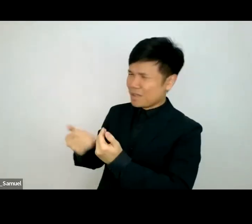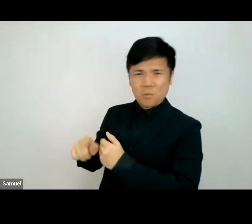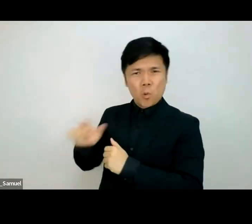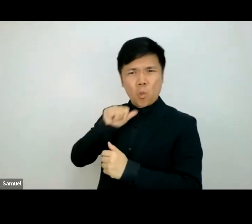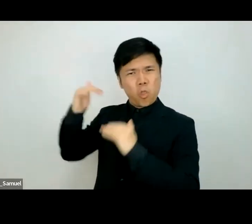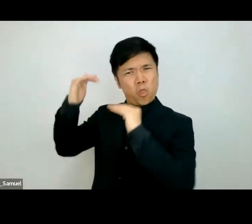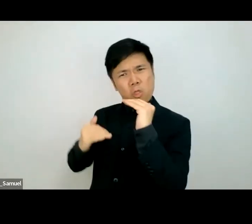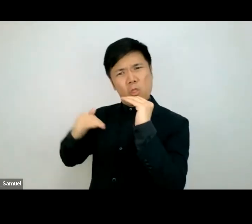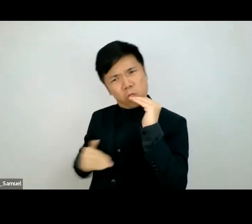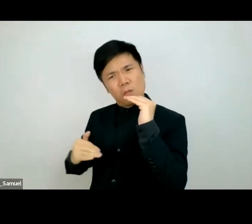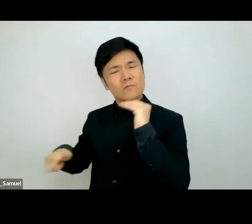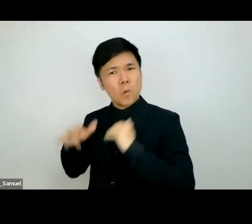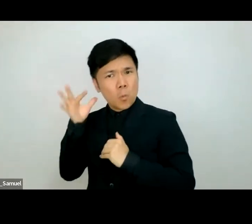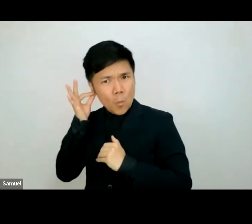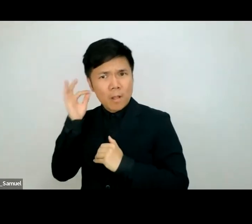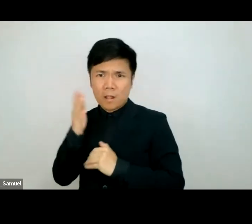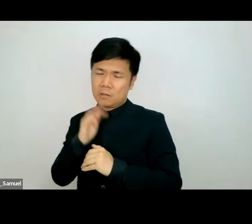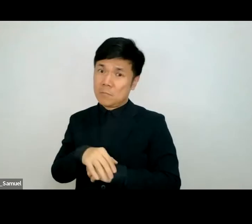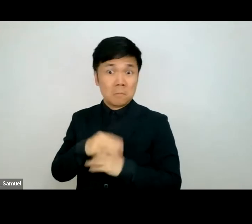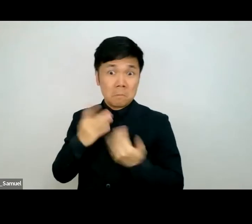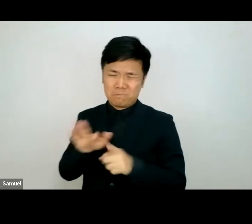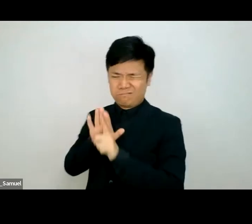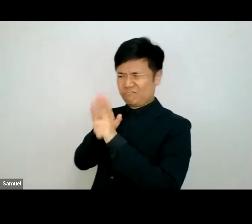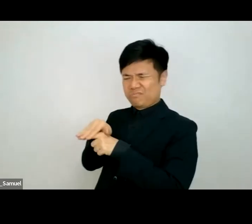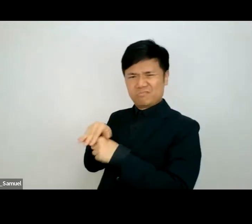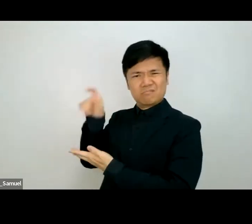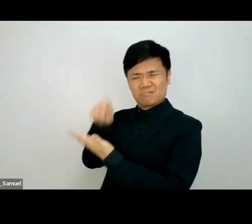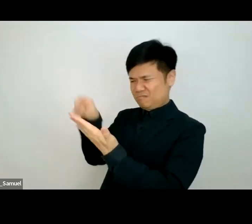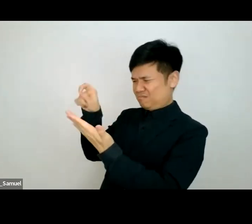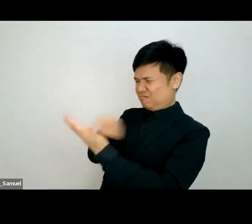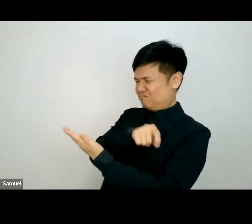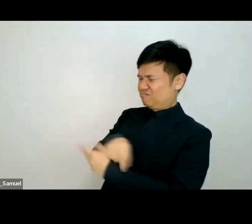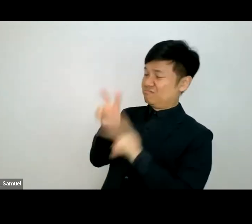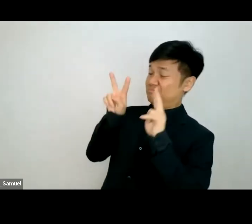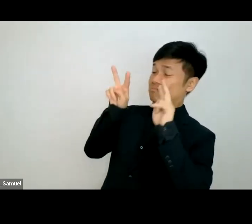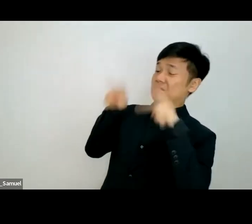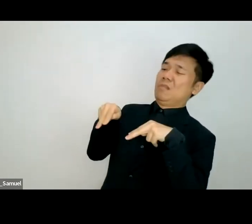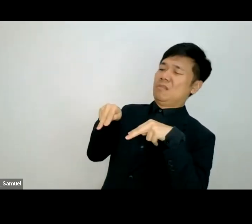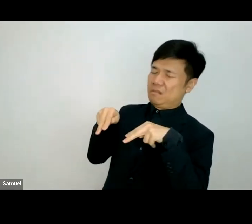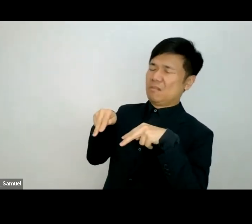les droits des femmes, les filles et les personnes avec des handicaps.